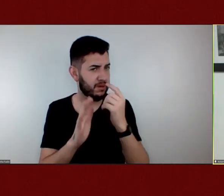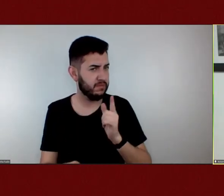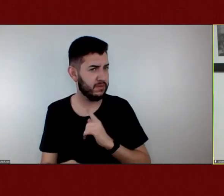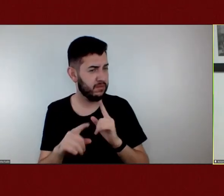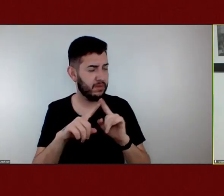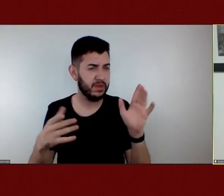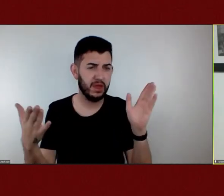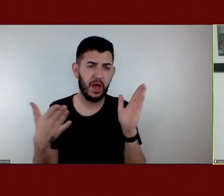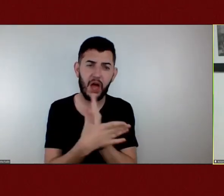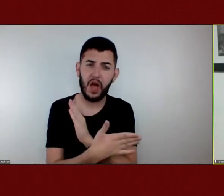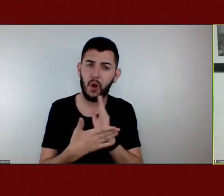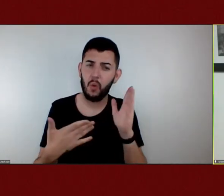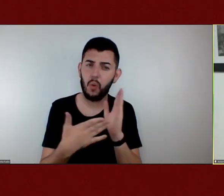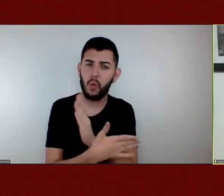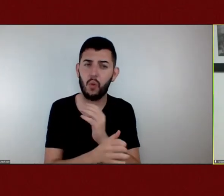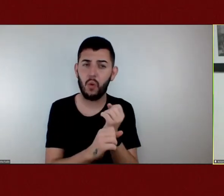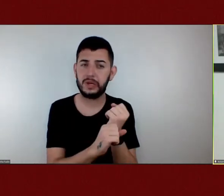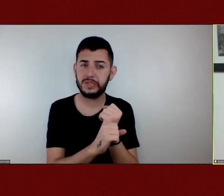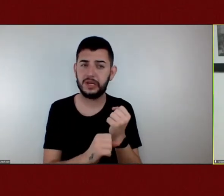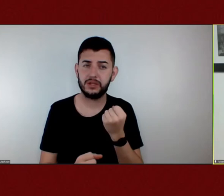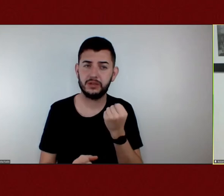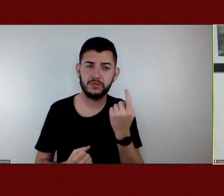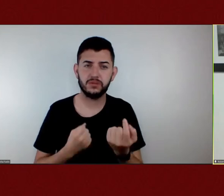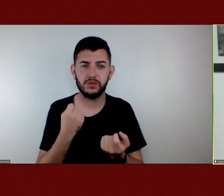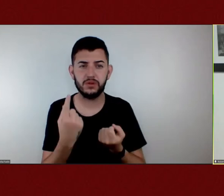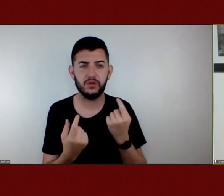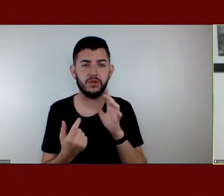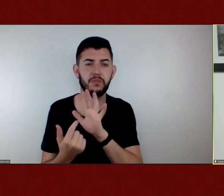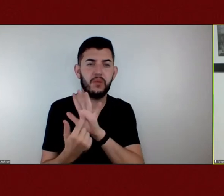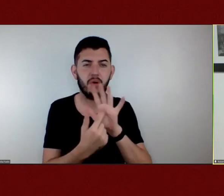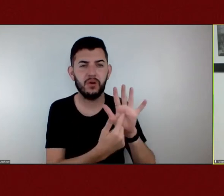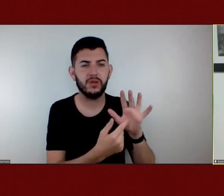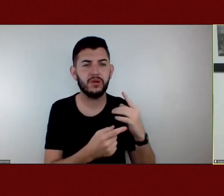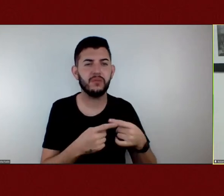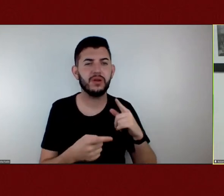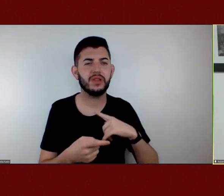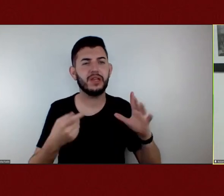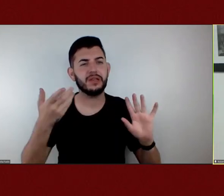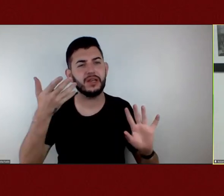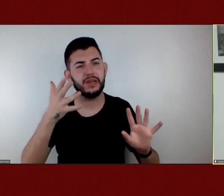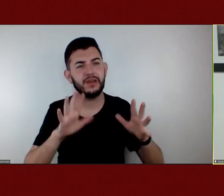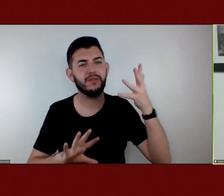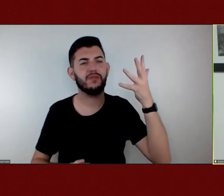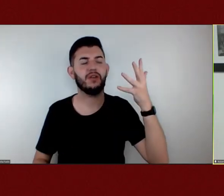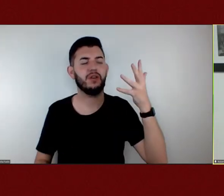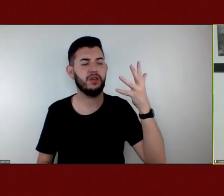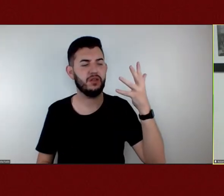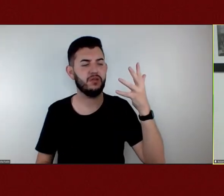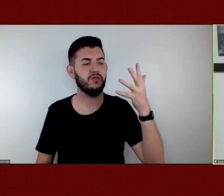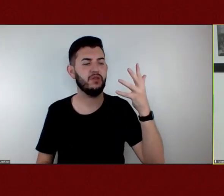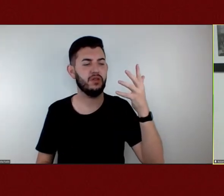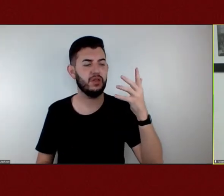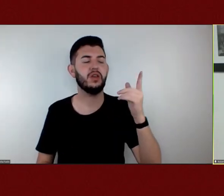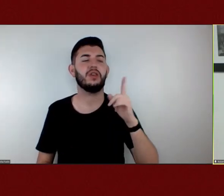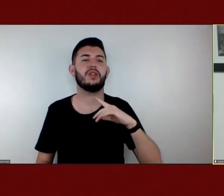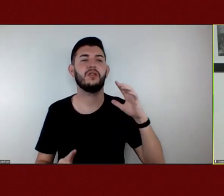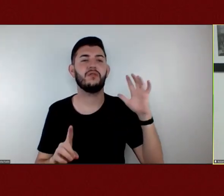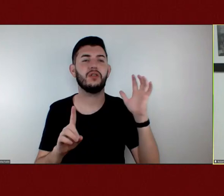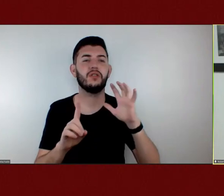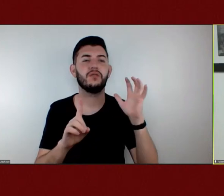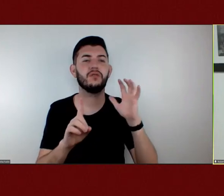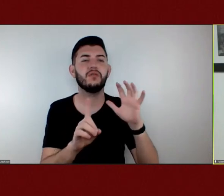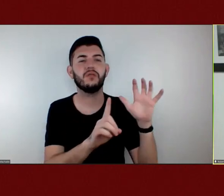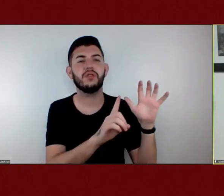se destacam exatamente por alguns eventos que tiveram permanência no tempo. No caso do